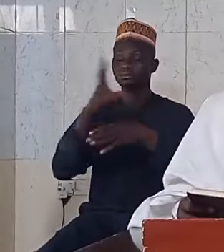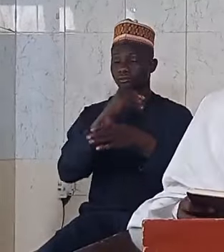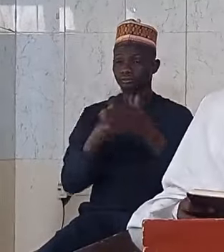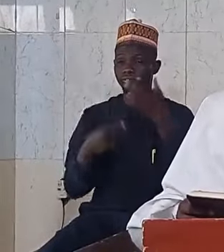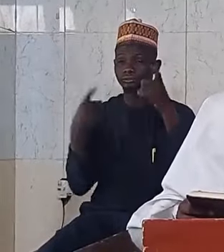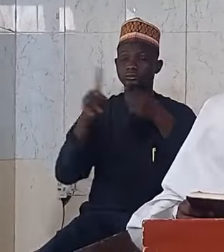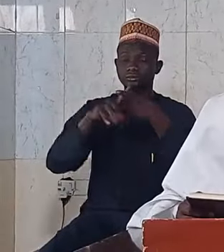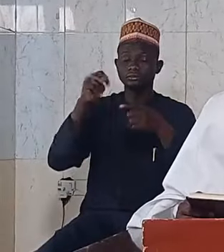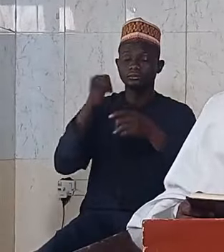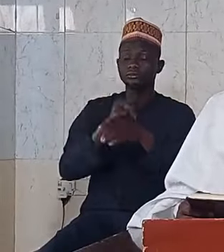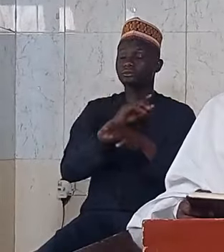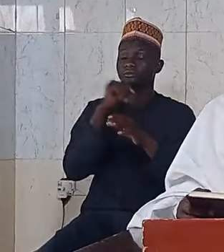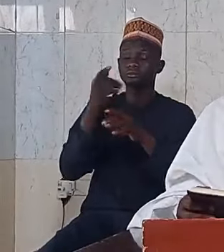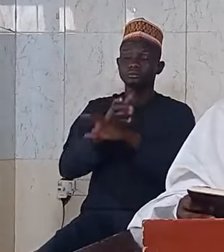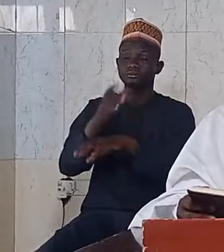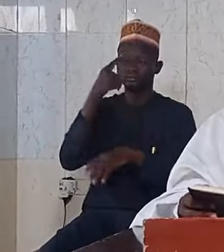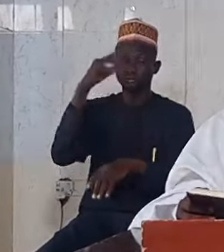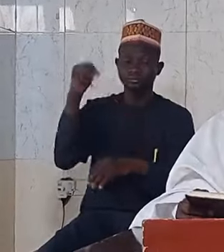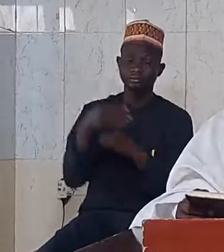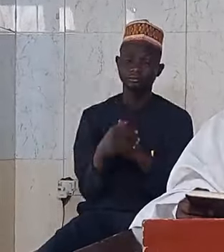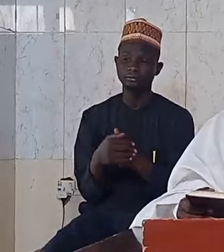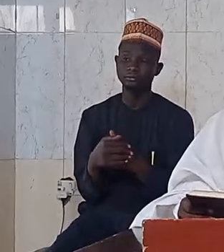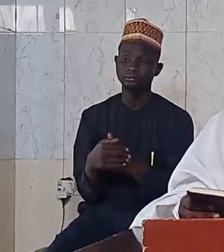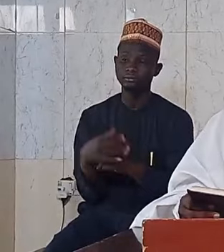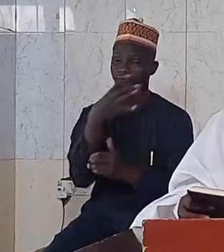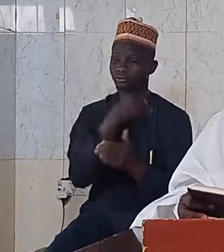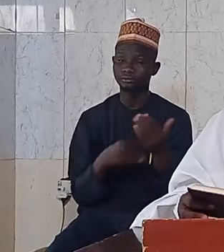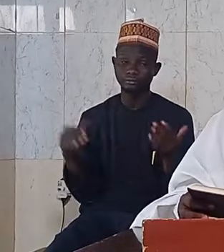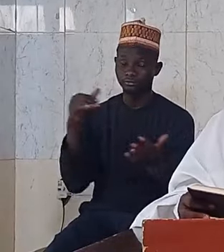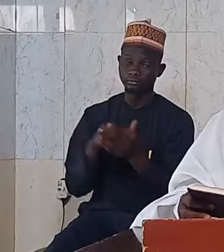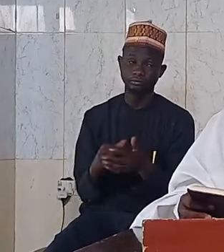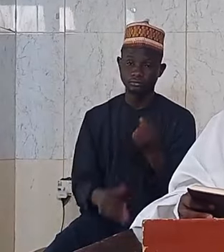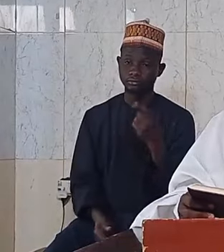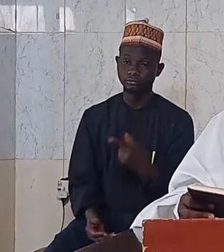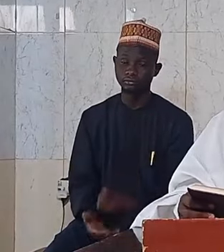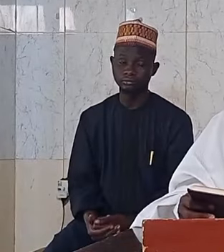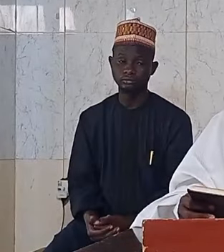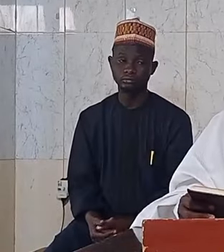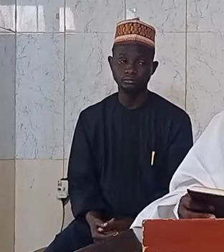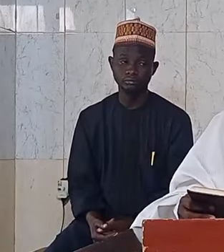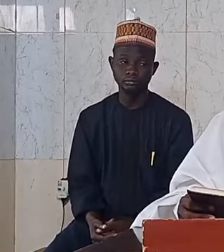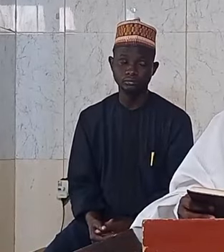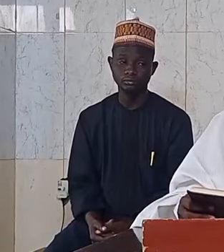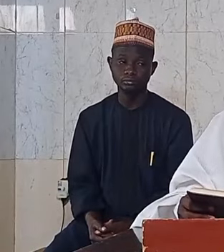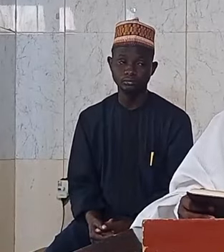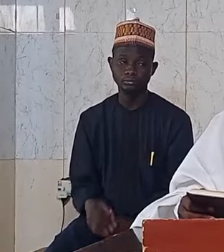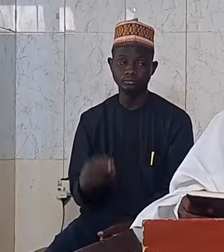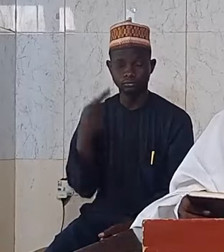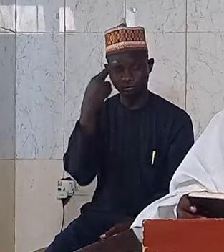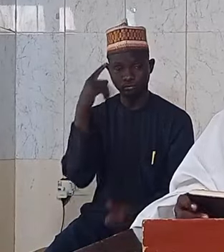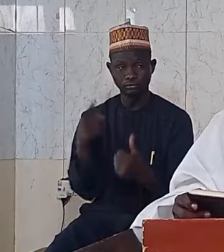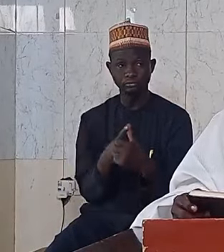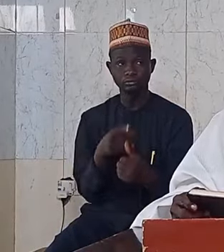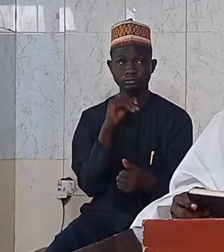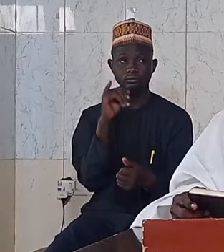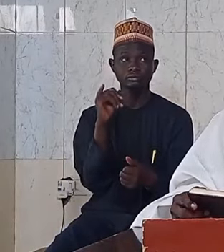abinda kafircin ke sababawa wa minha ai kun gane dai wannan fa'idar fa'idar farko ita ce cewa mene